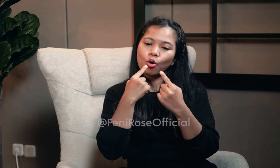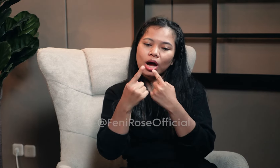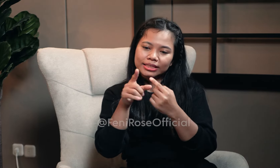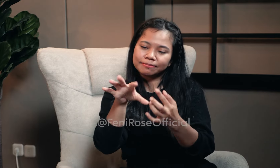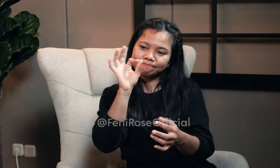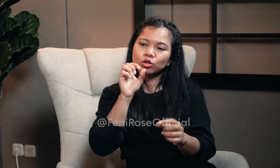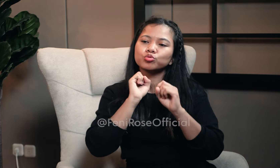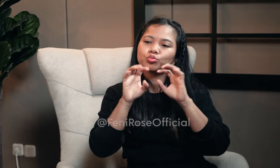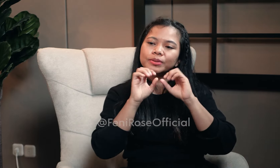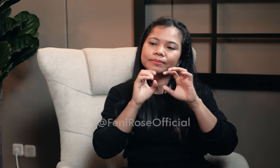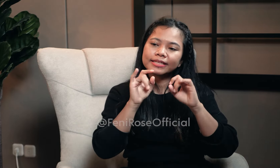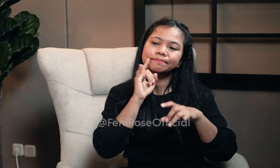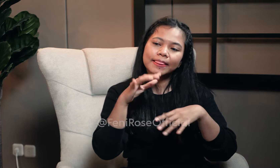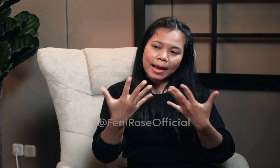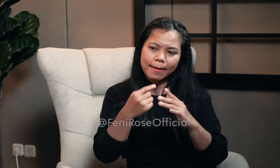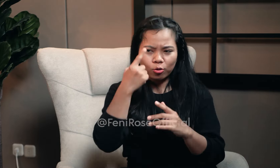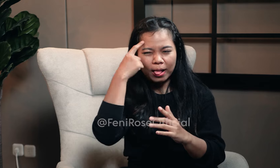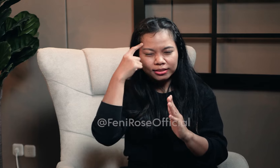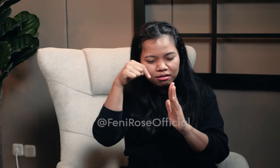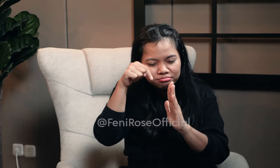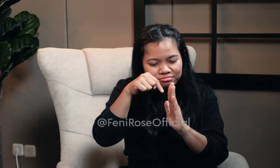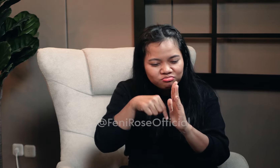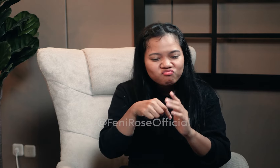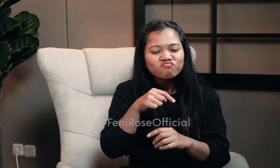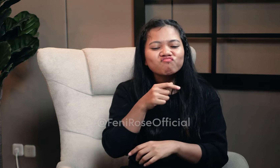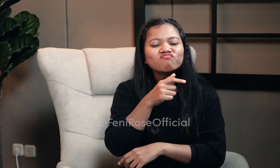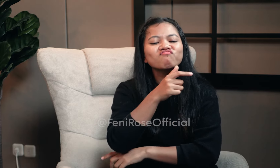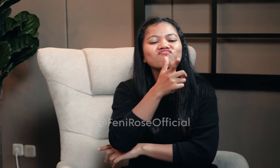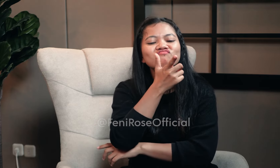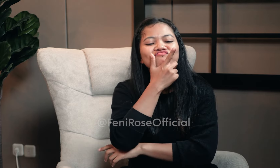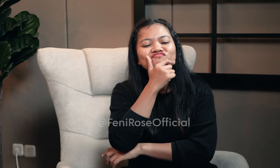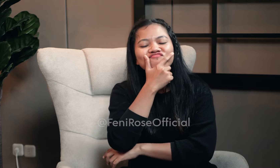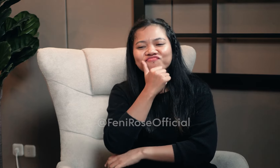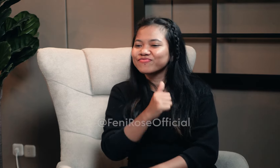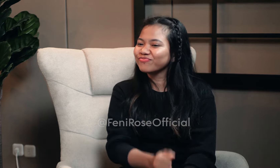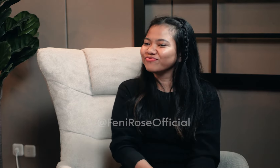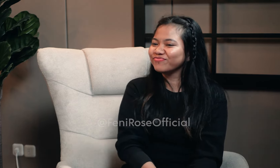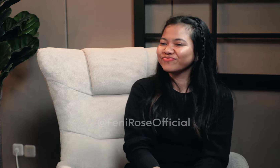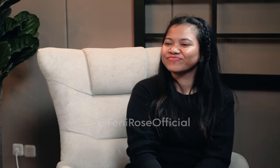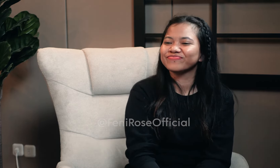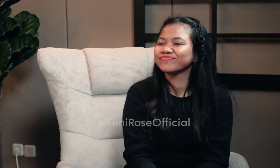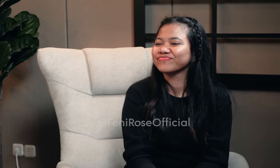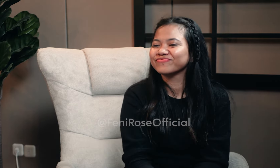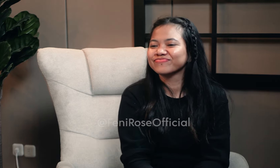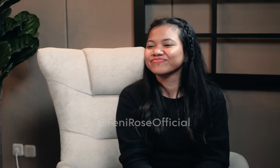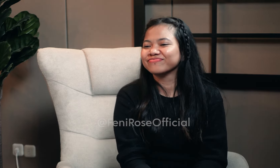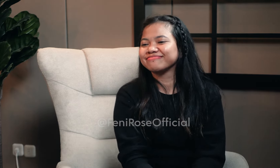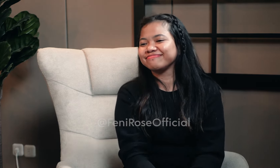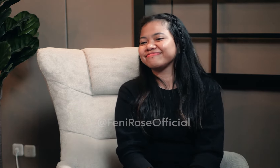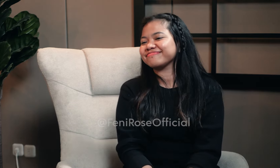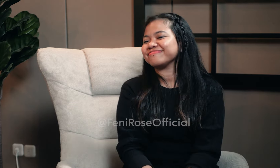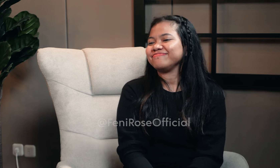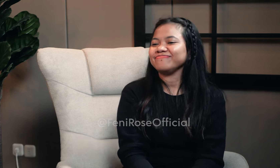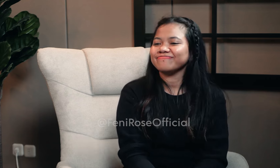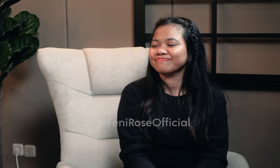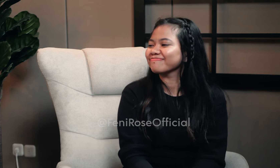pas gitu plus Tujuan saya mempelajari ilmu komunikasi ya Oh bagaimana saya cara berkomunikasi nih sama teman-teman